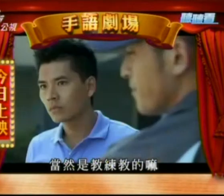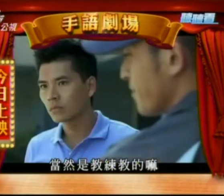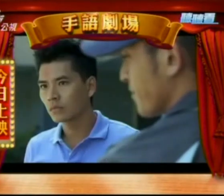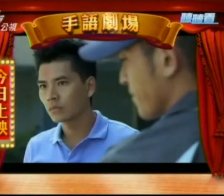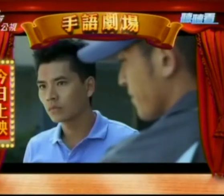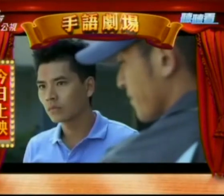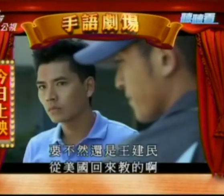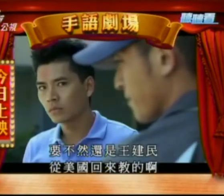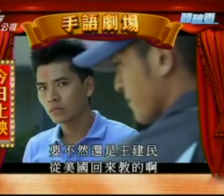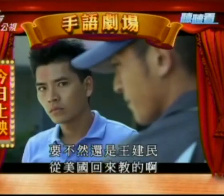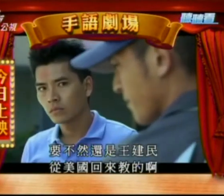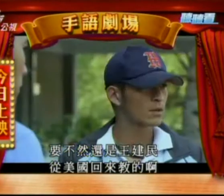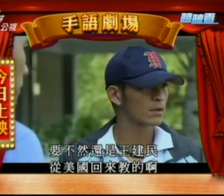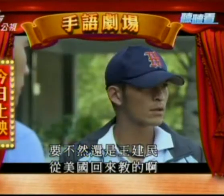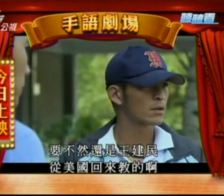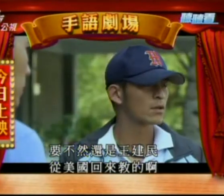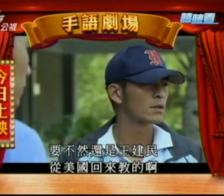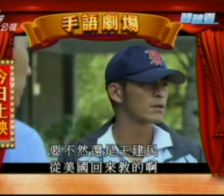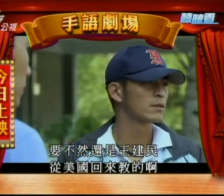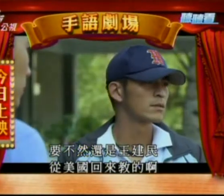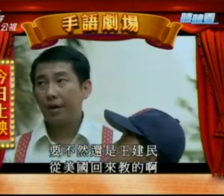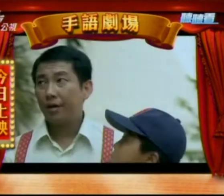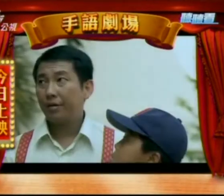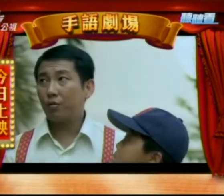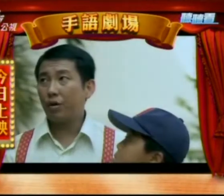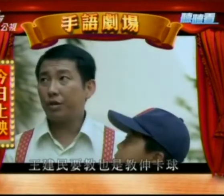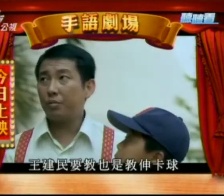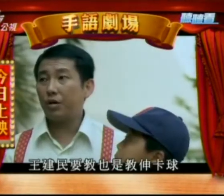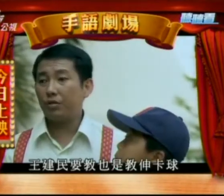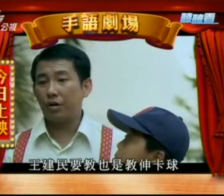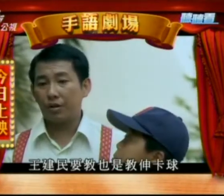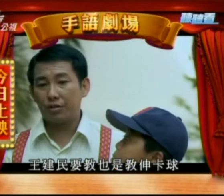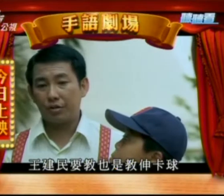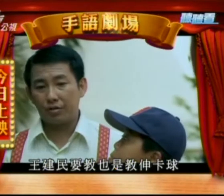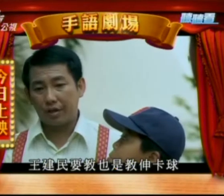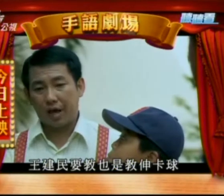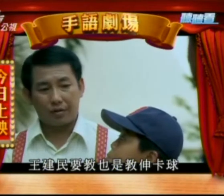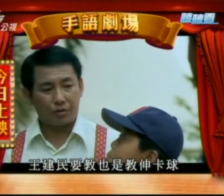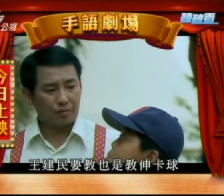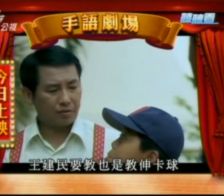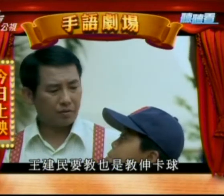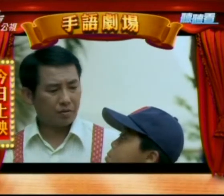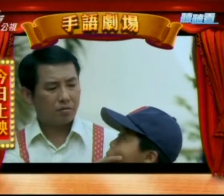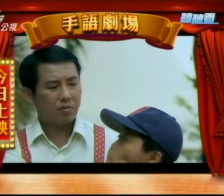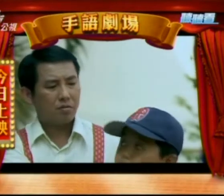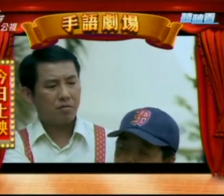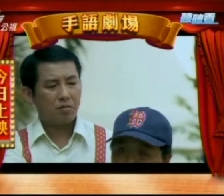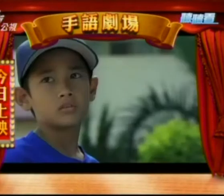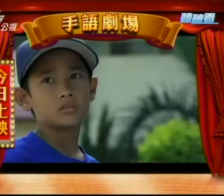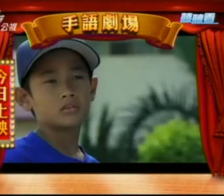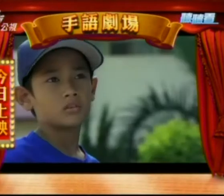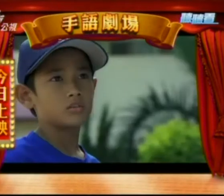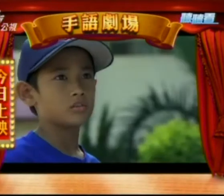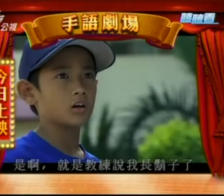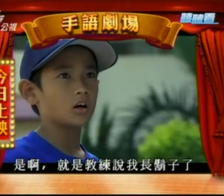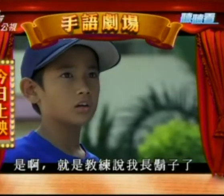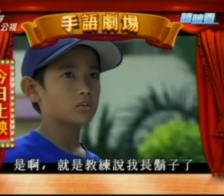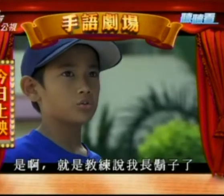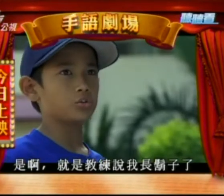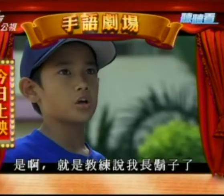嘛，要不然还是王建民从美国回来教的。王建民要教也是教声卡球。 是啊，就是